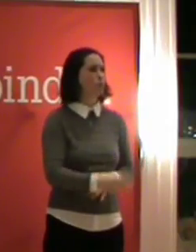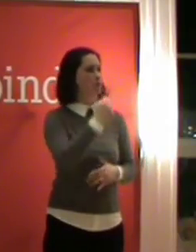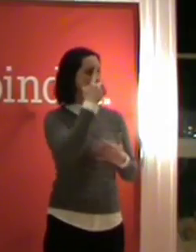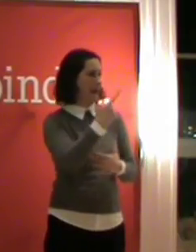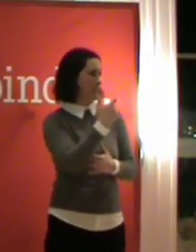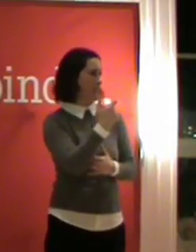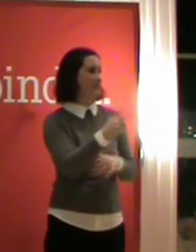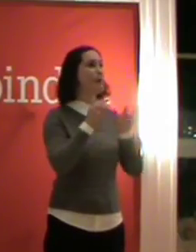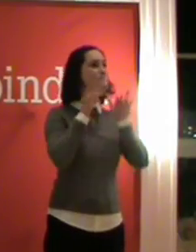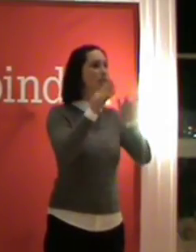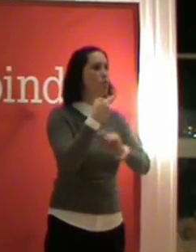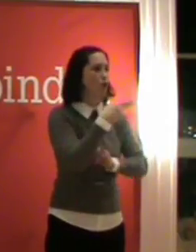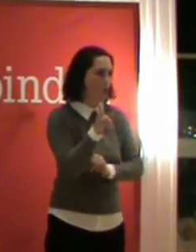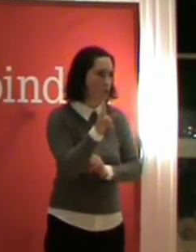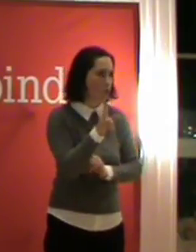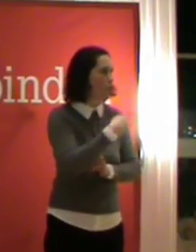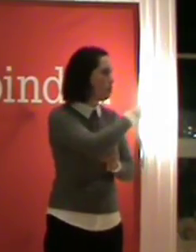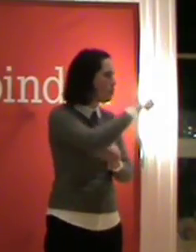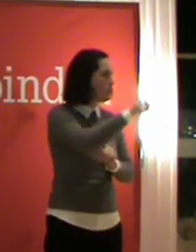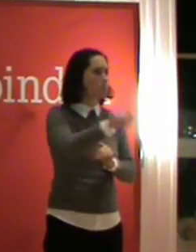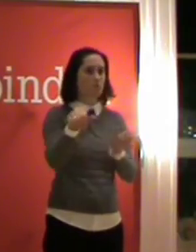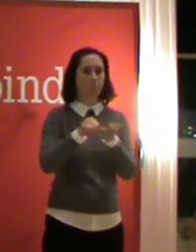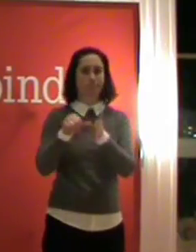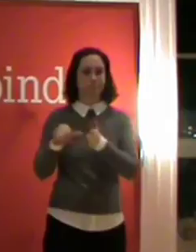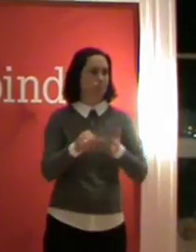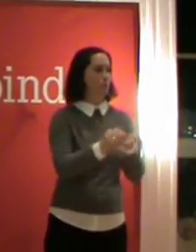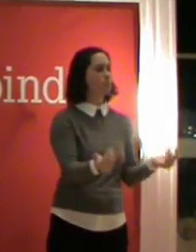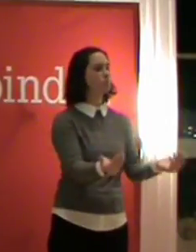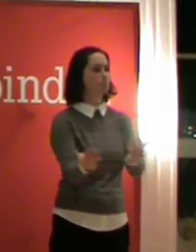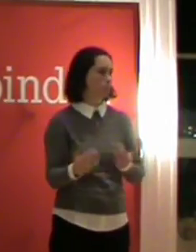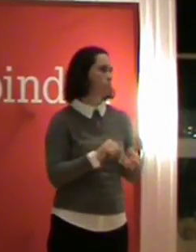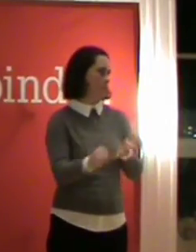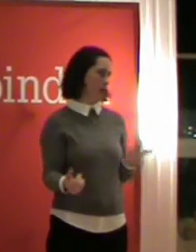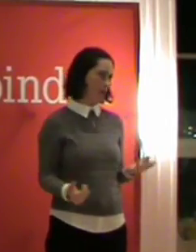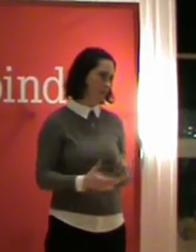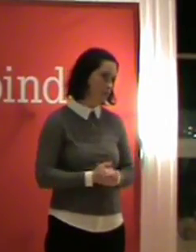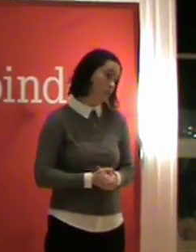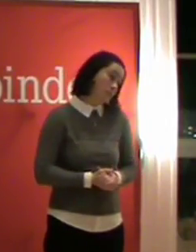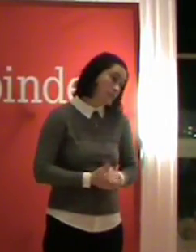123 Millionen Euro wurden den Bürgerinnen und Bürgern abverlangt in einem